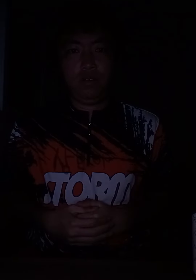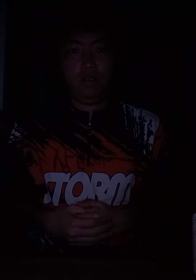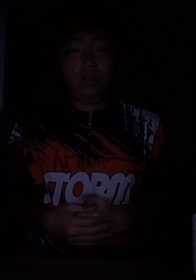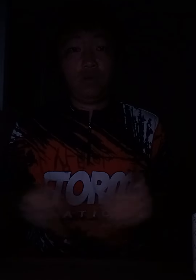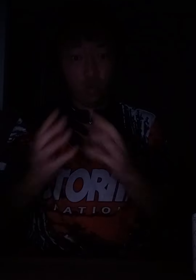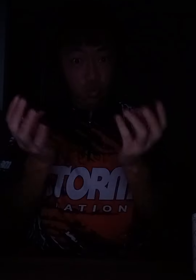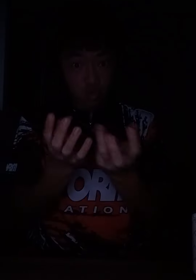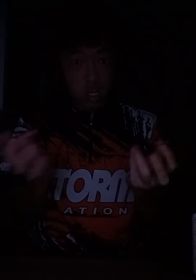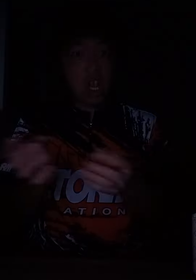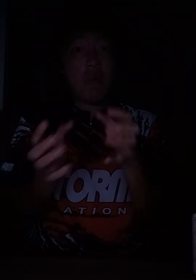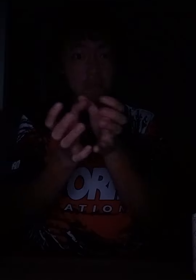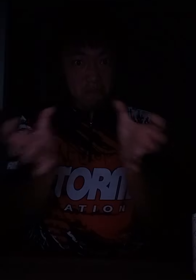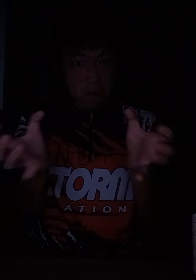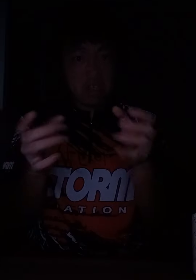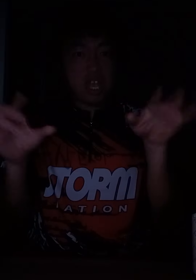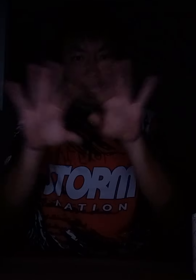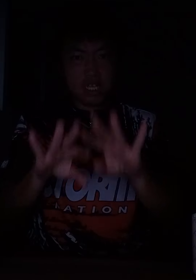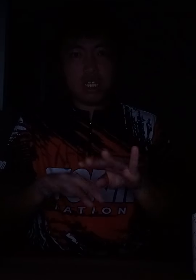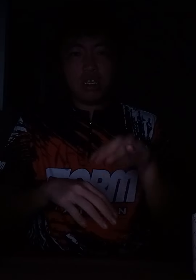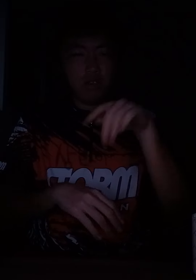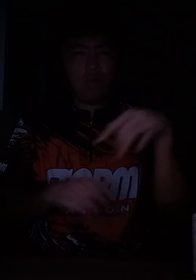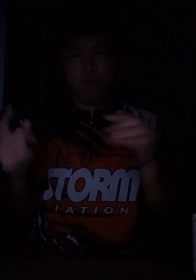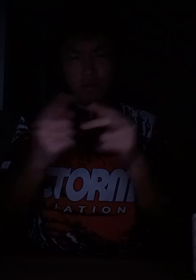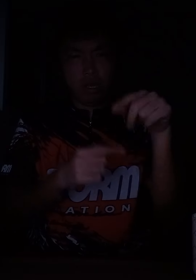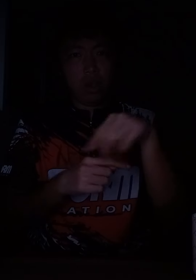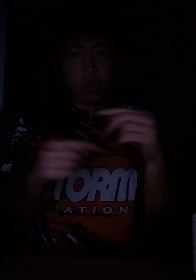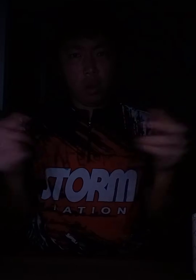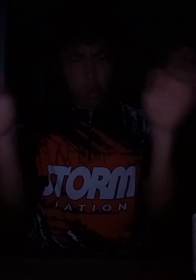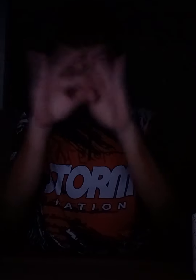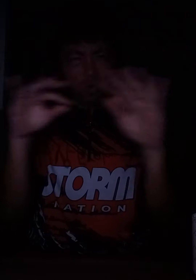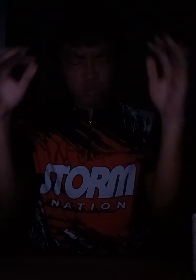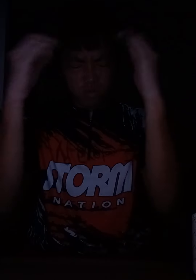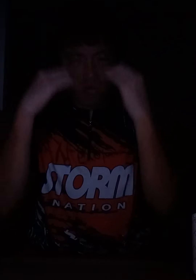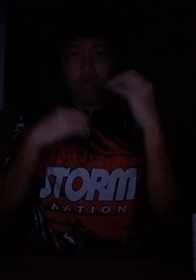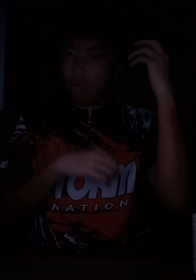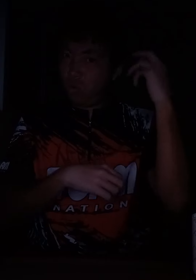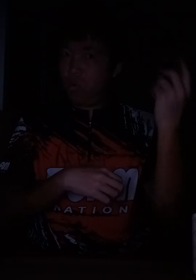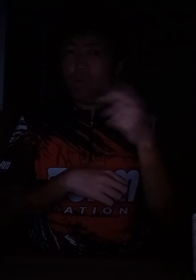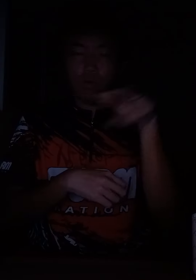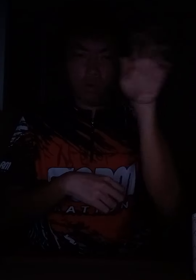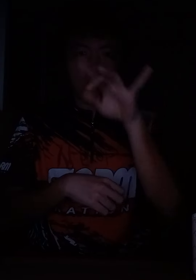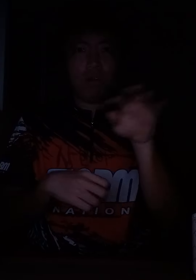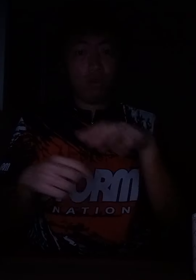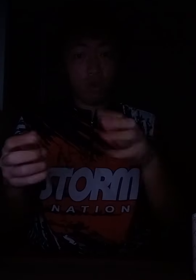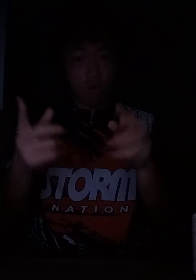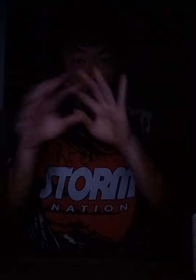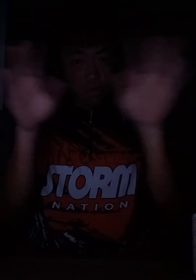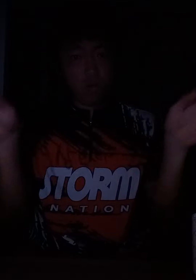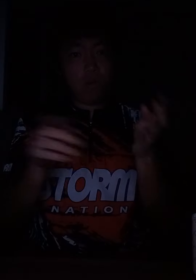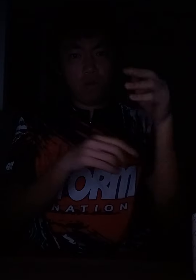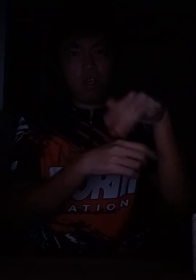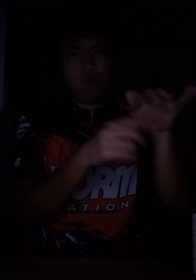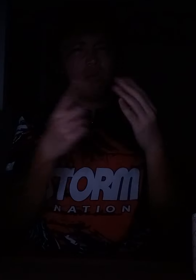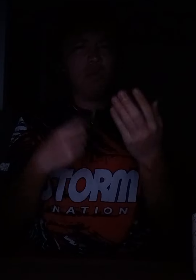경기도 의정부의 한 아파트 단지. 아파트 일대가 어둠으로 뒤덮여 있고 주민들이 밖으로 나와 큰 불편을 호소하고